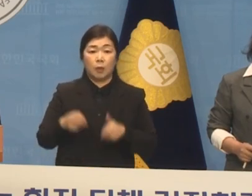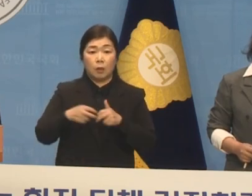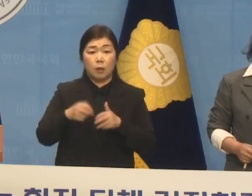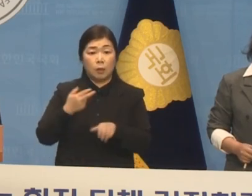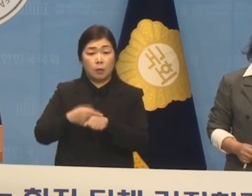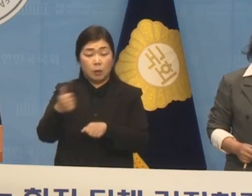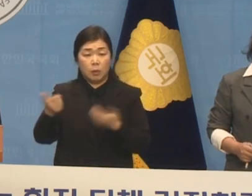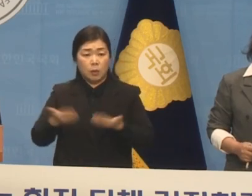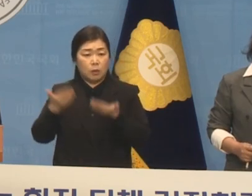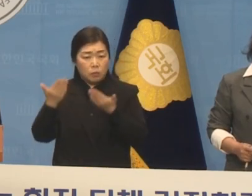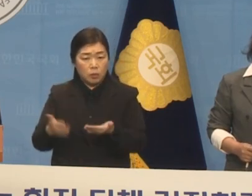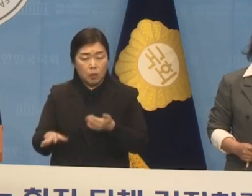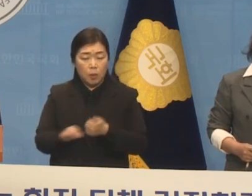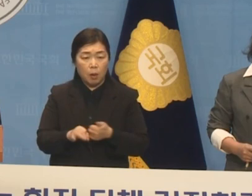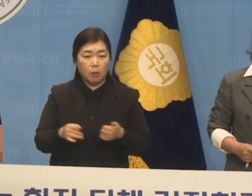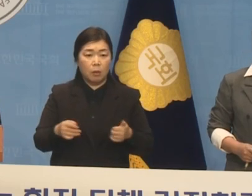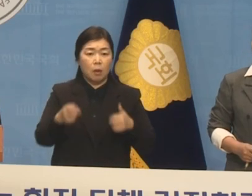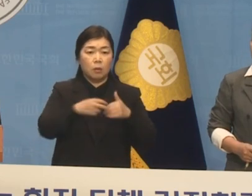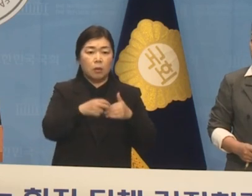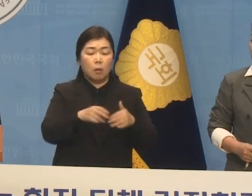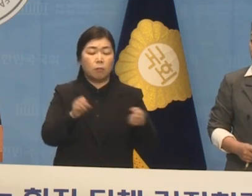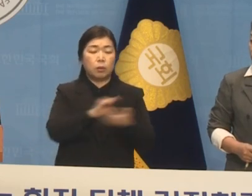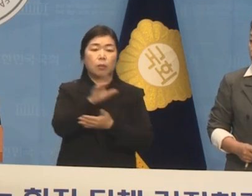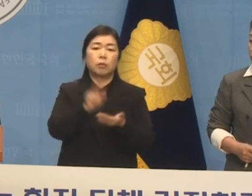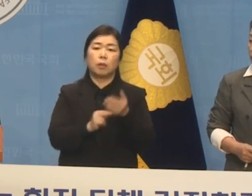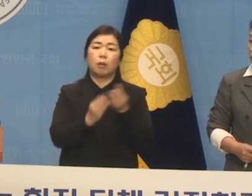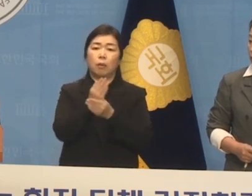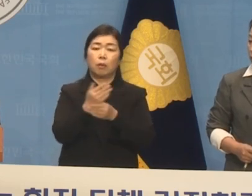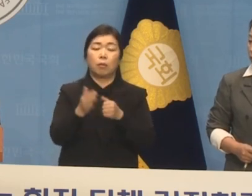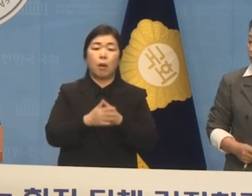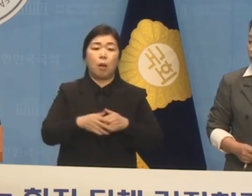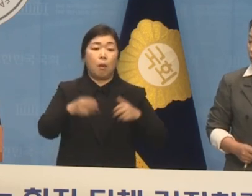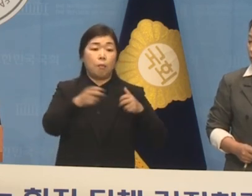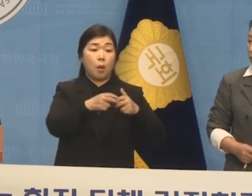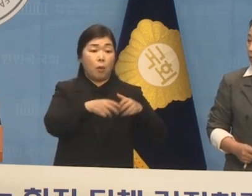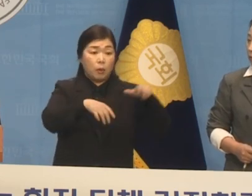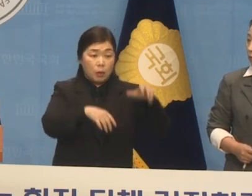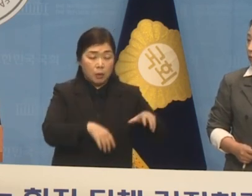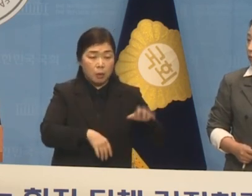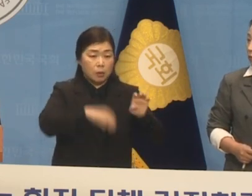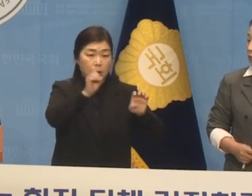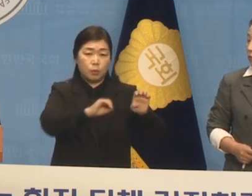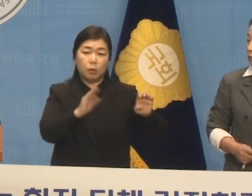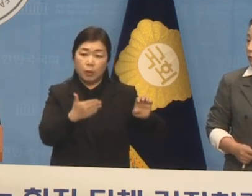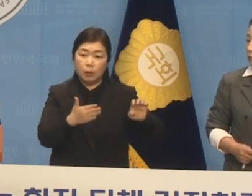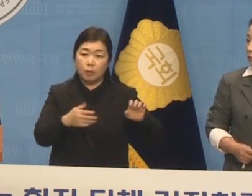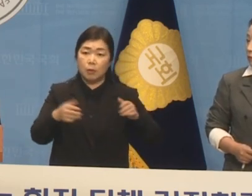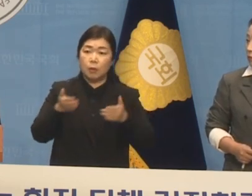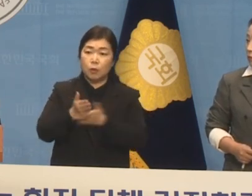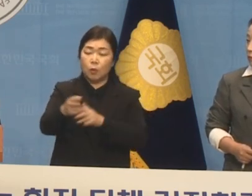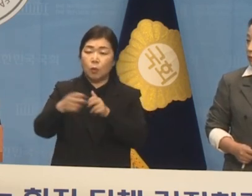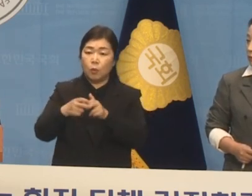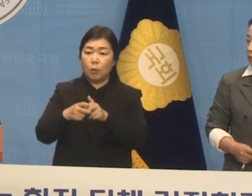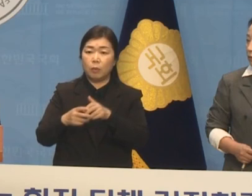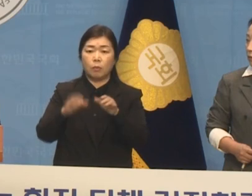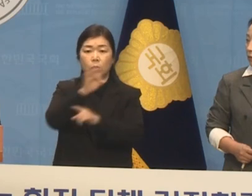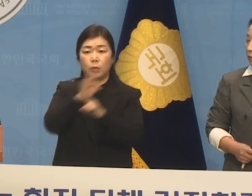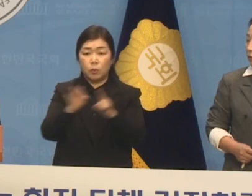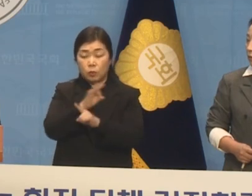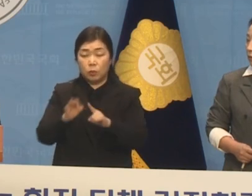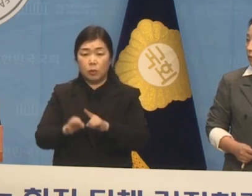방지하기 위해 병원의 40%나 되는 전공의 비중을 미국과 일본처럼 10%로